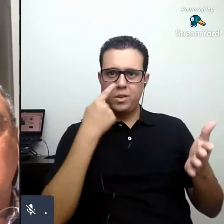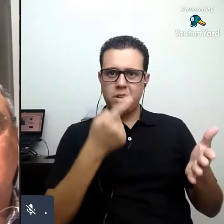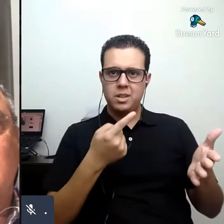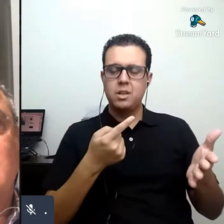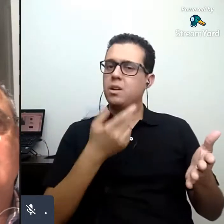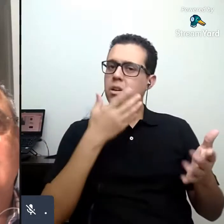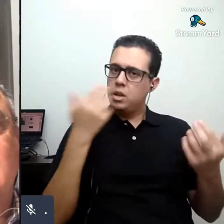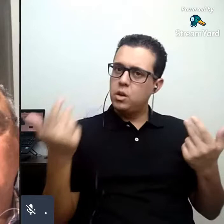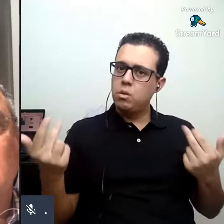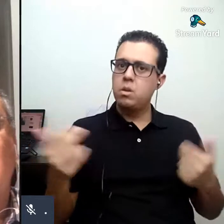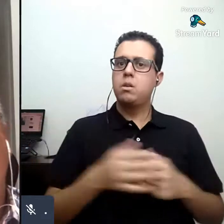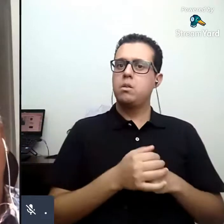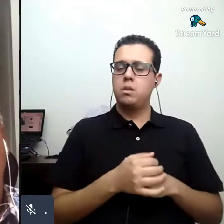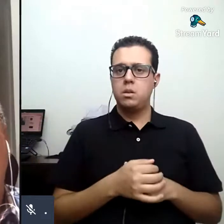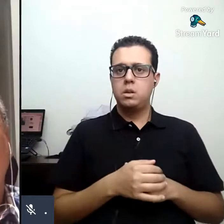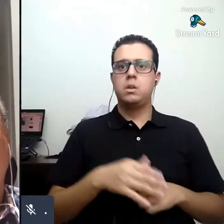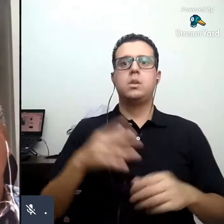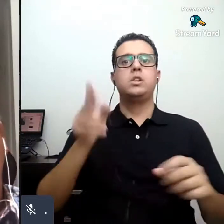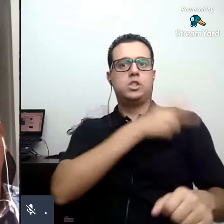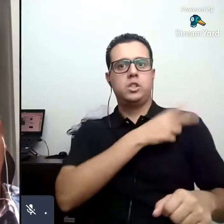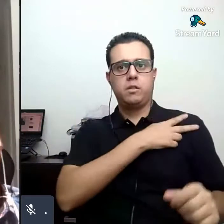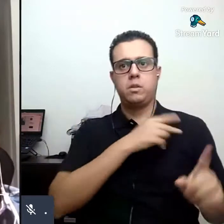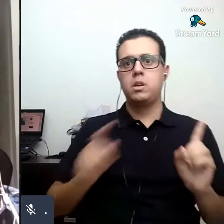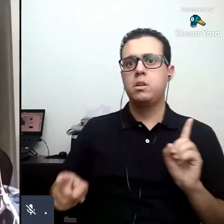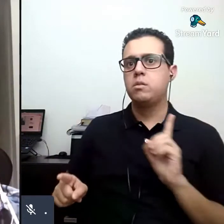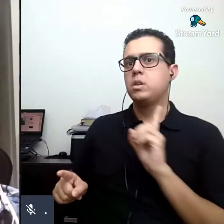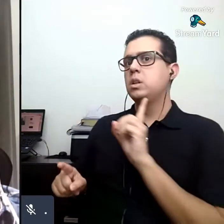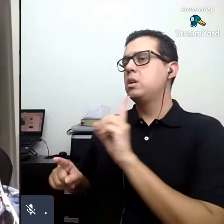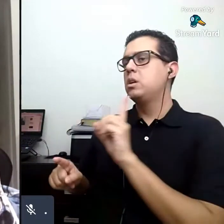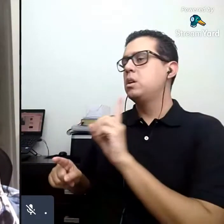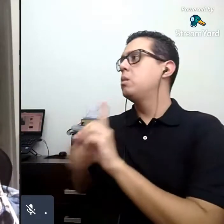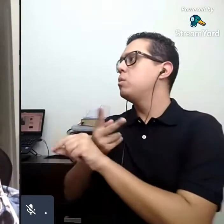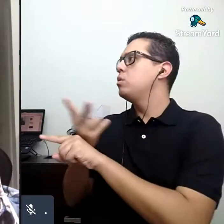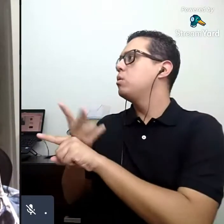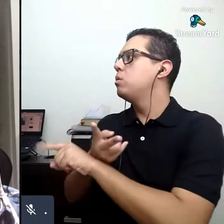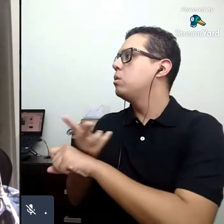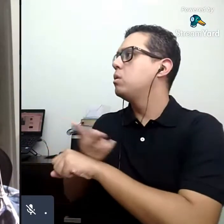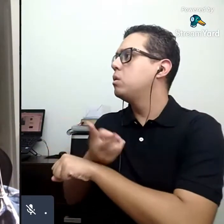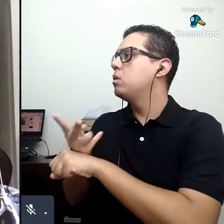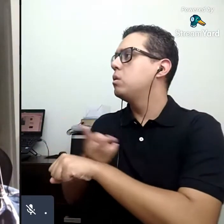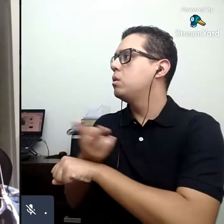da cura, mas creu na palavra e obedeceu a palavra.